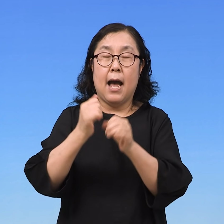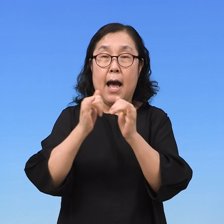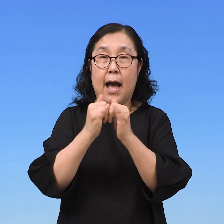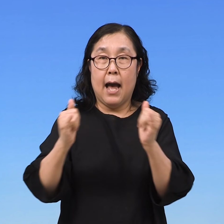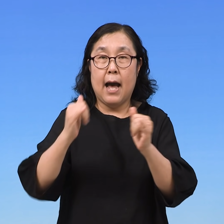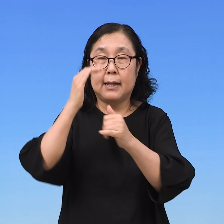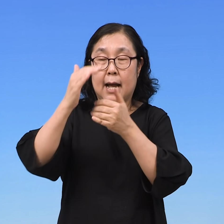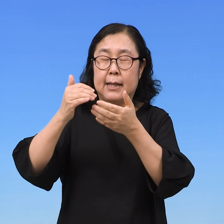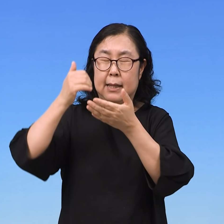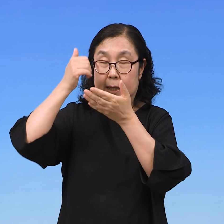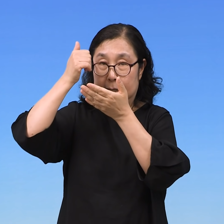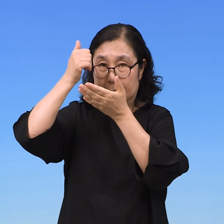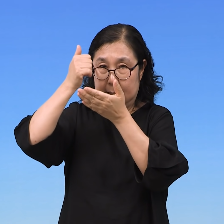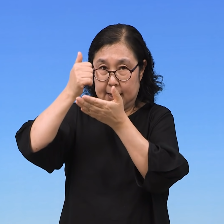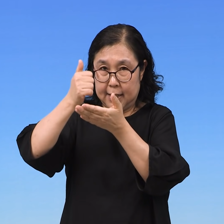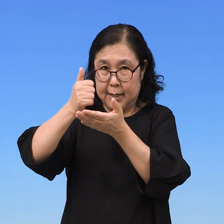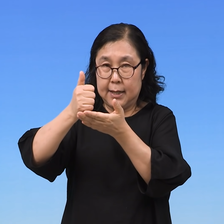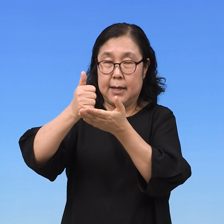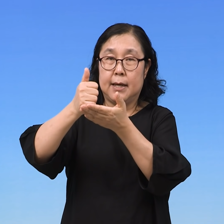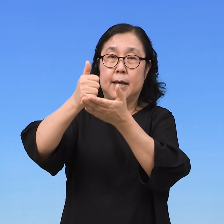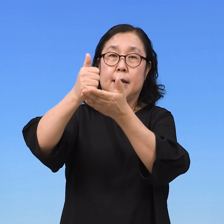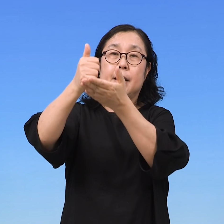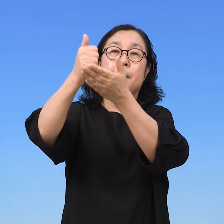지으신 이가